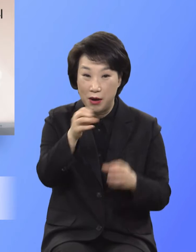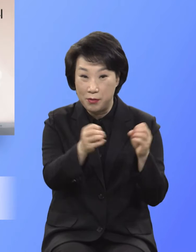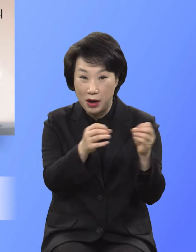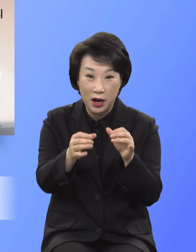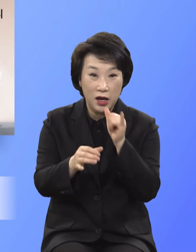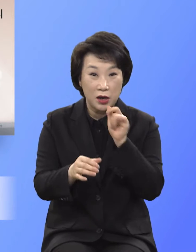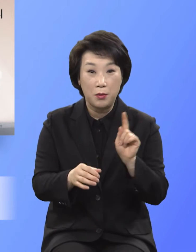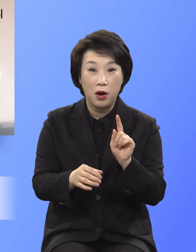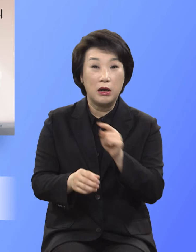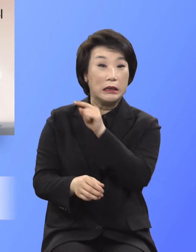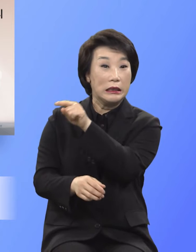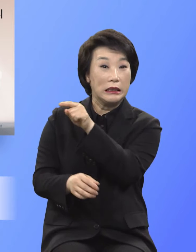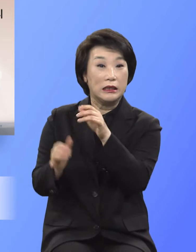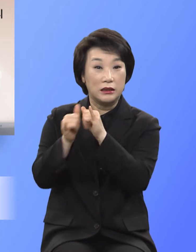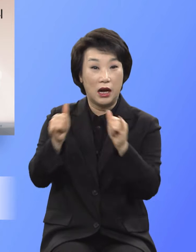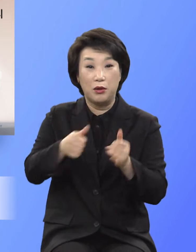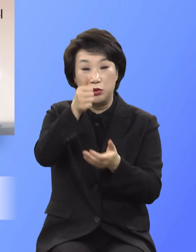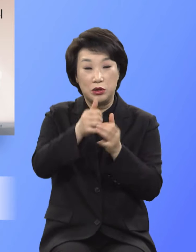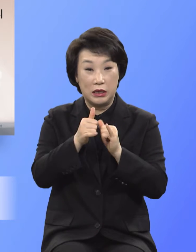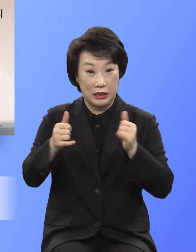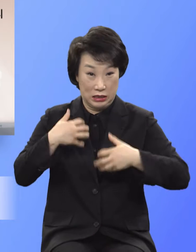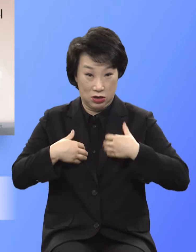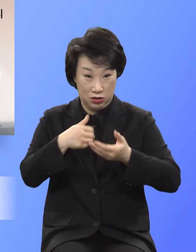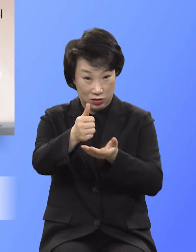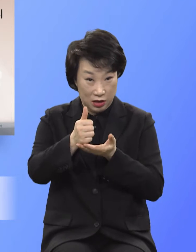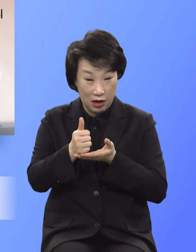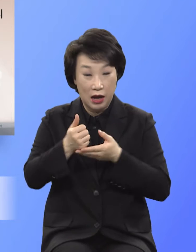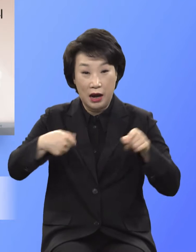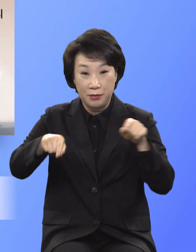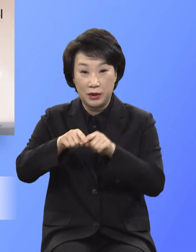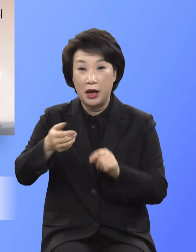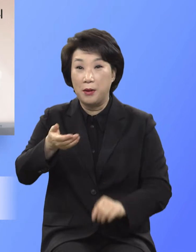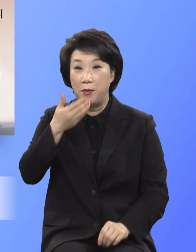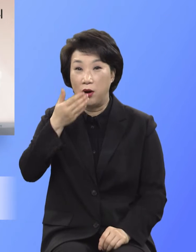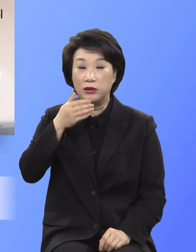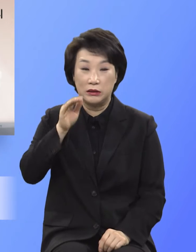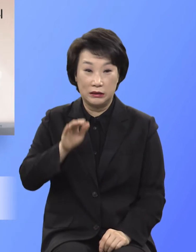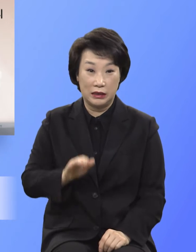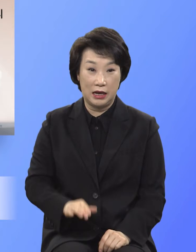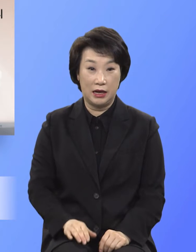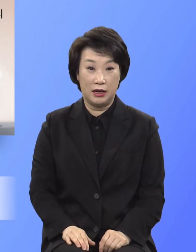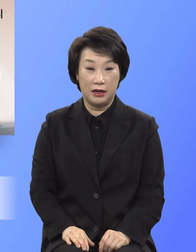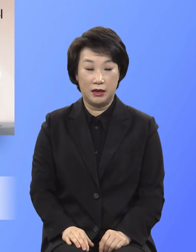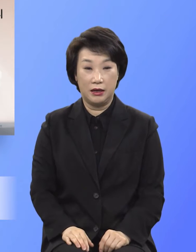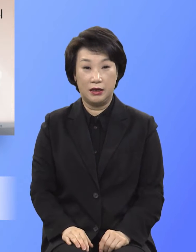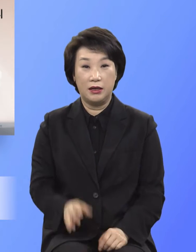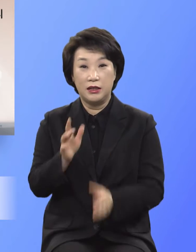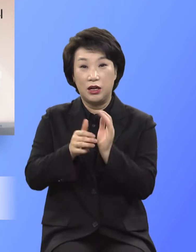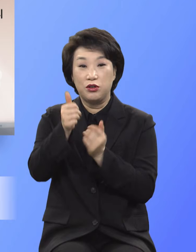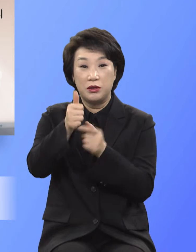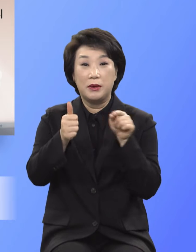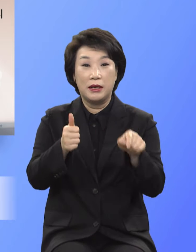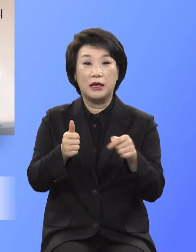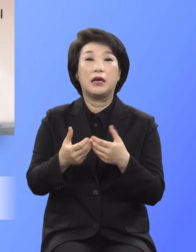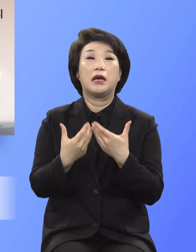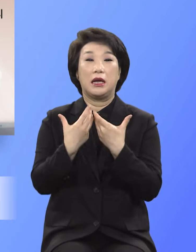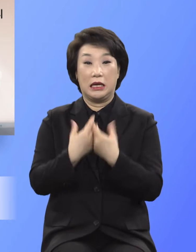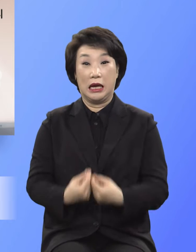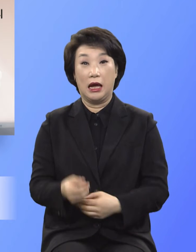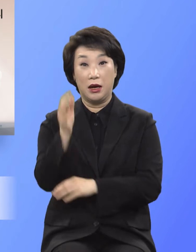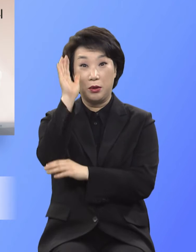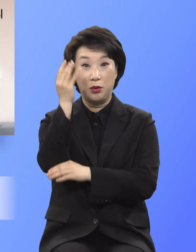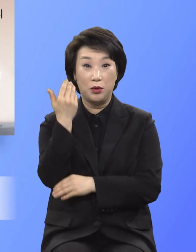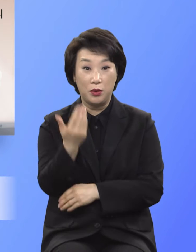서기관들이 원망하였는데 이 사람이 죄를 영접하고 음식을 같이 먹는다 하더라.